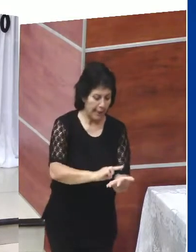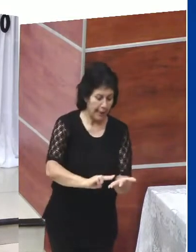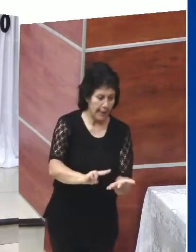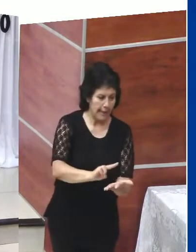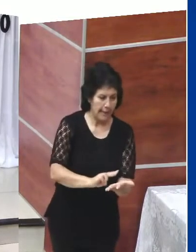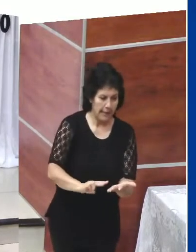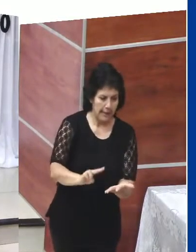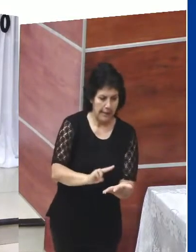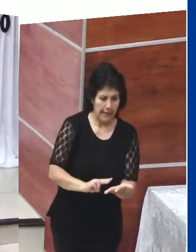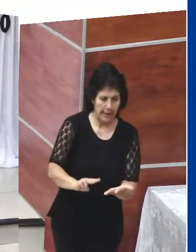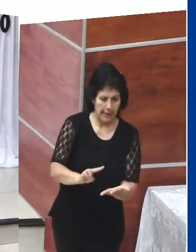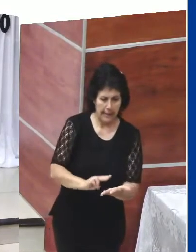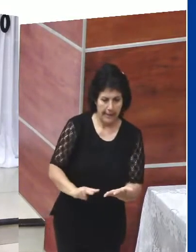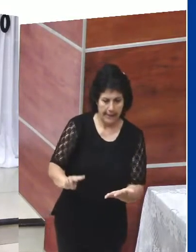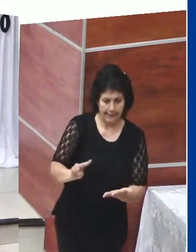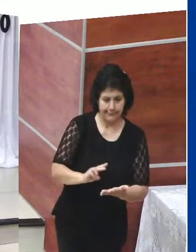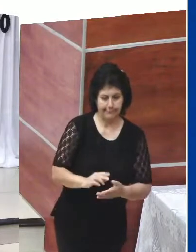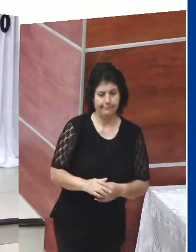bautizados.